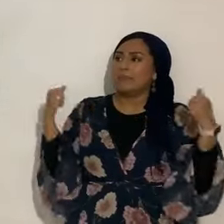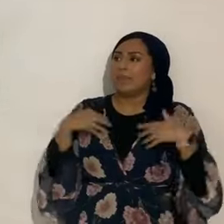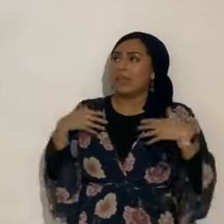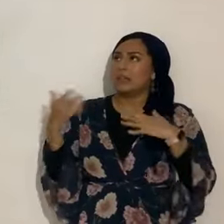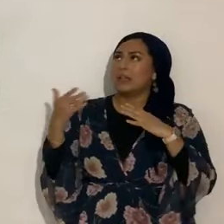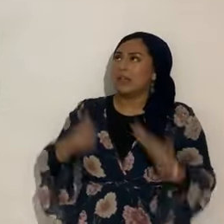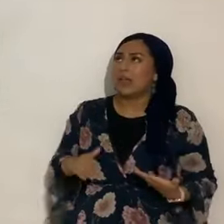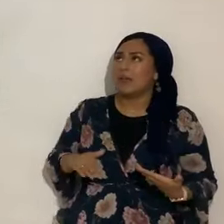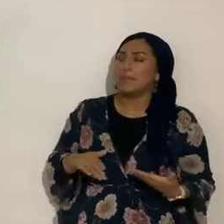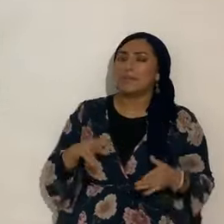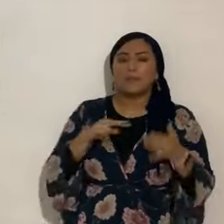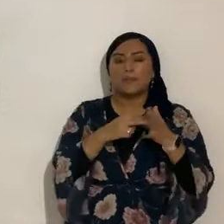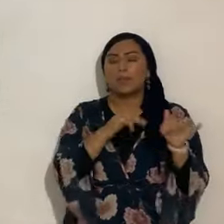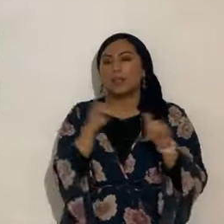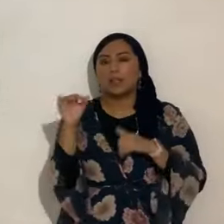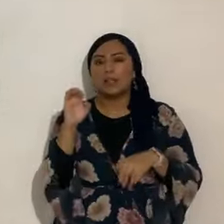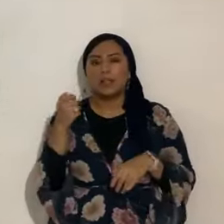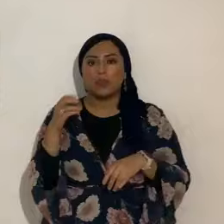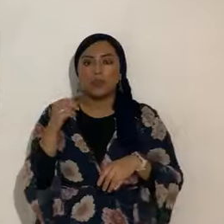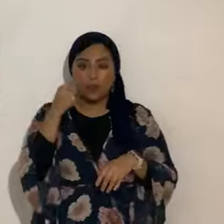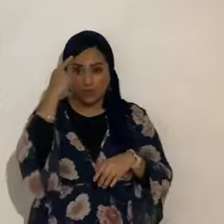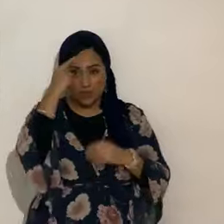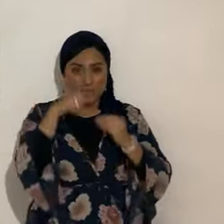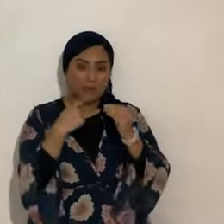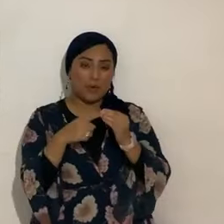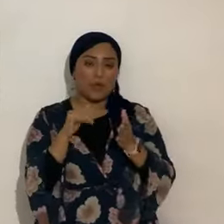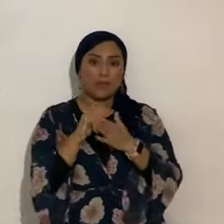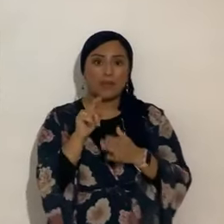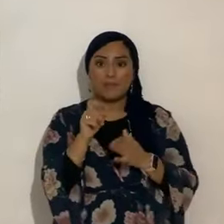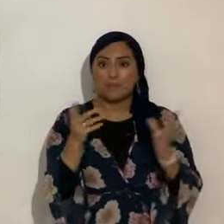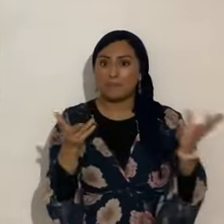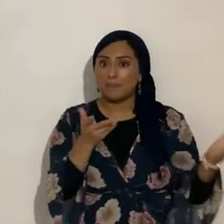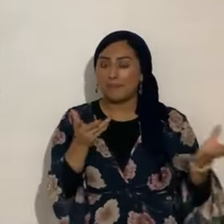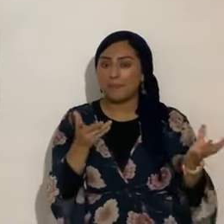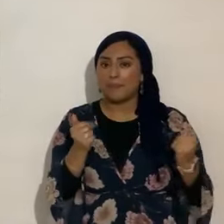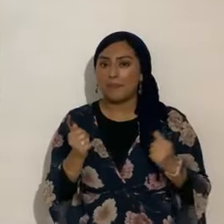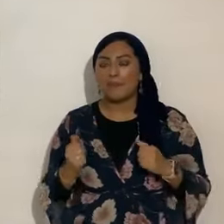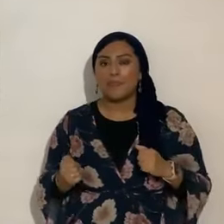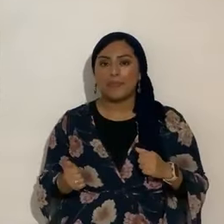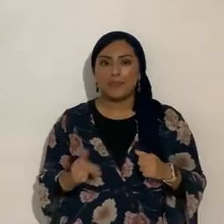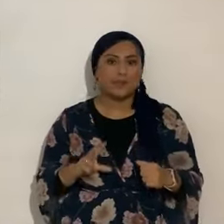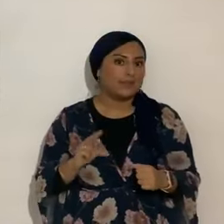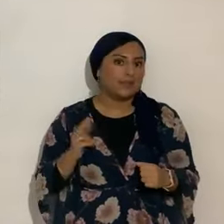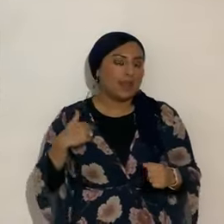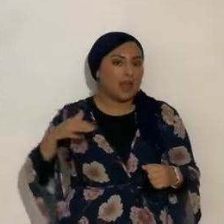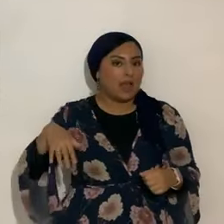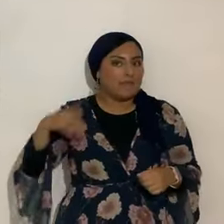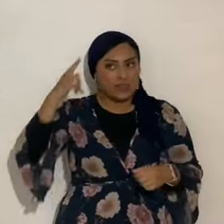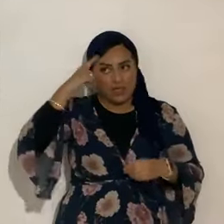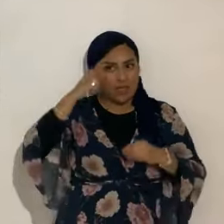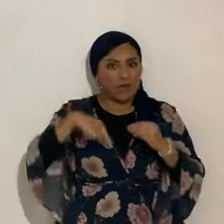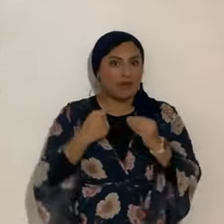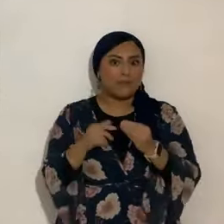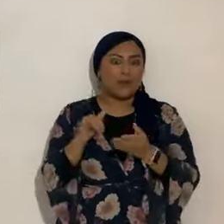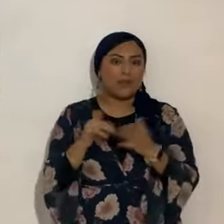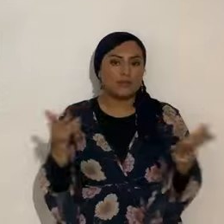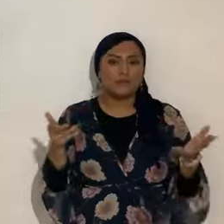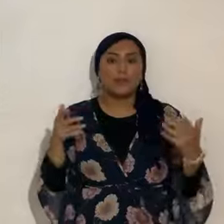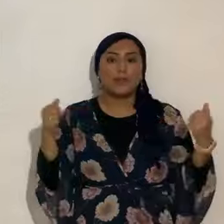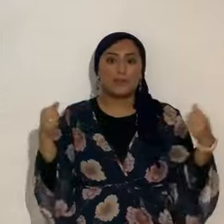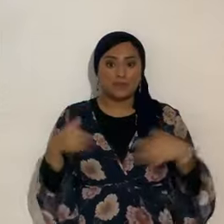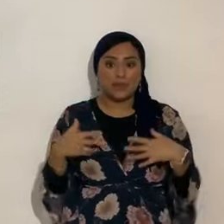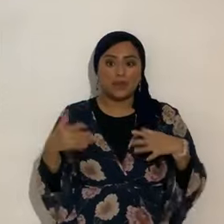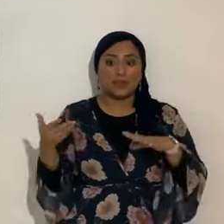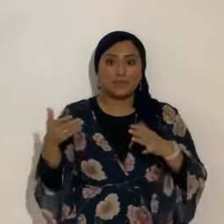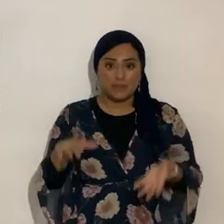morir, es ego. ¿Habías pensado en eso? ¿Verdad que no habíamos pensado en eso? El miedo